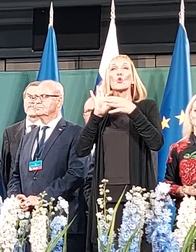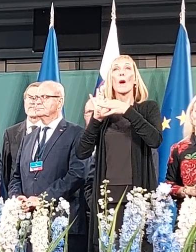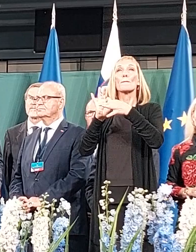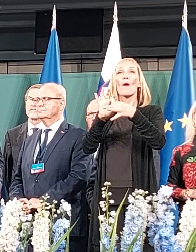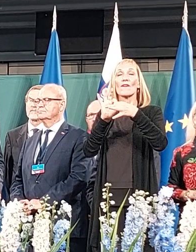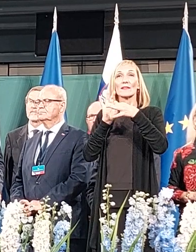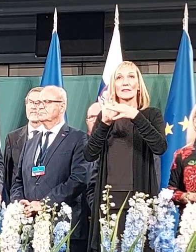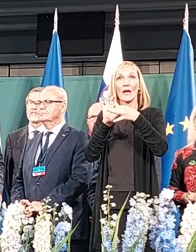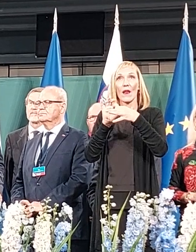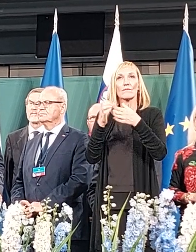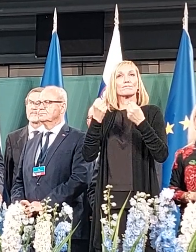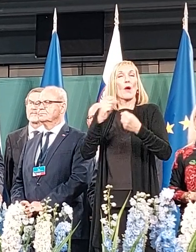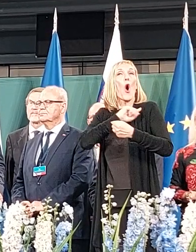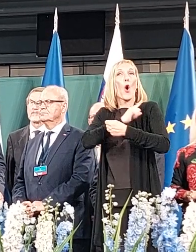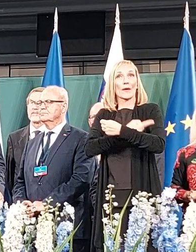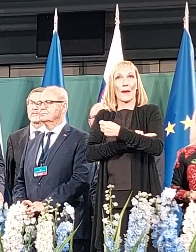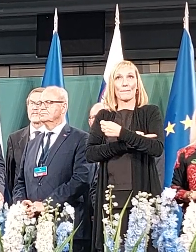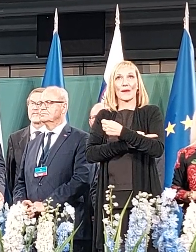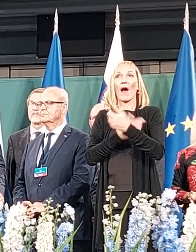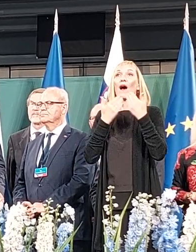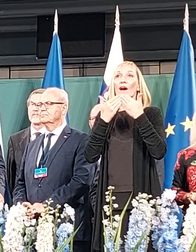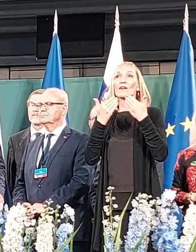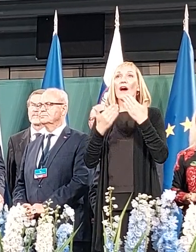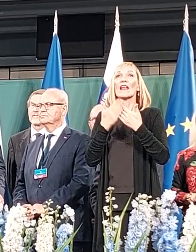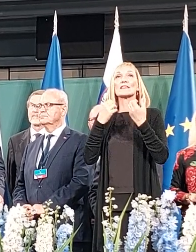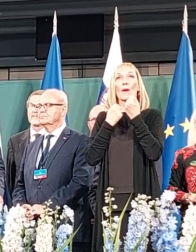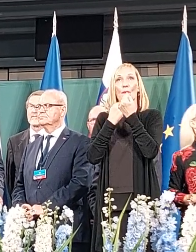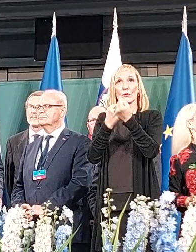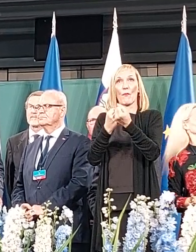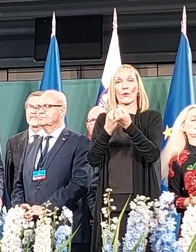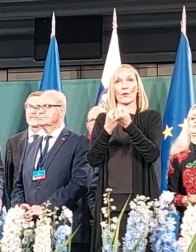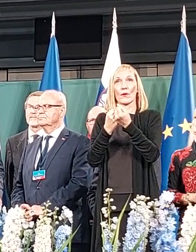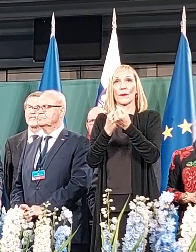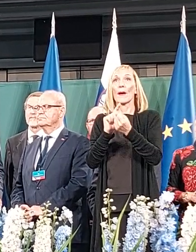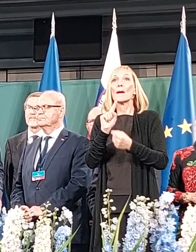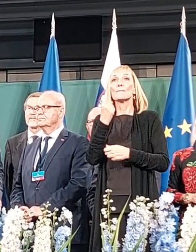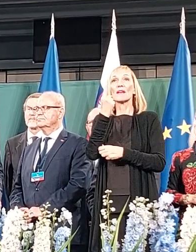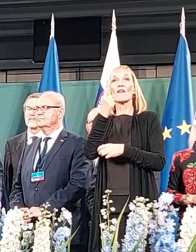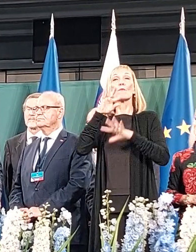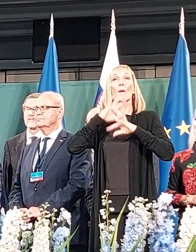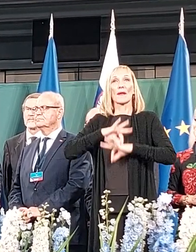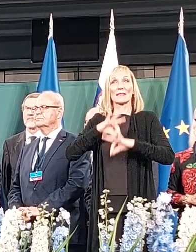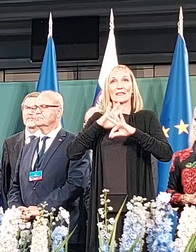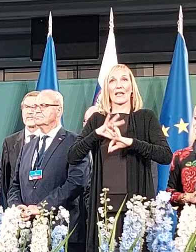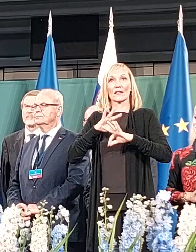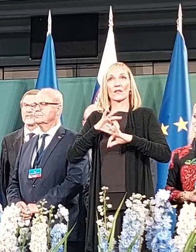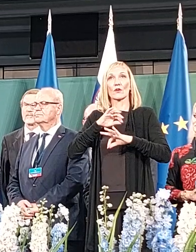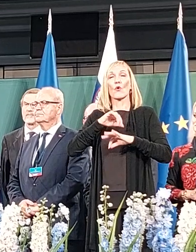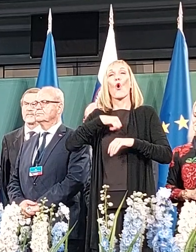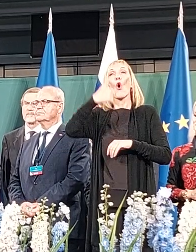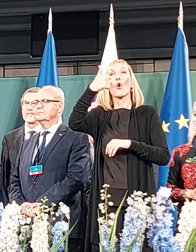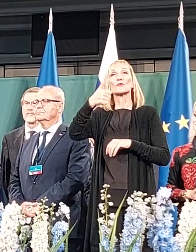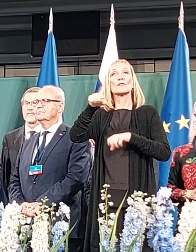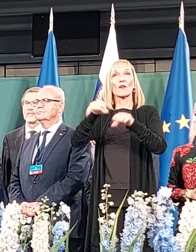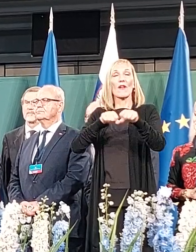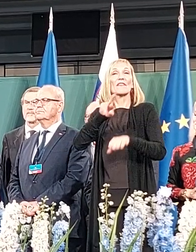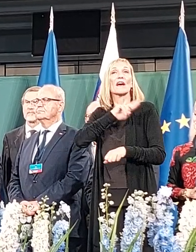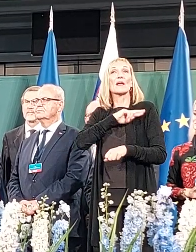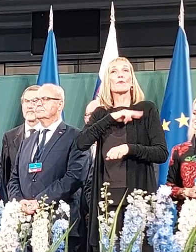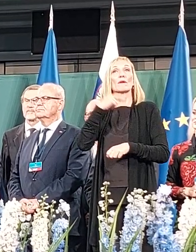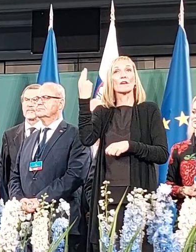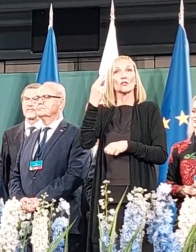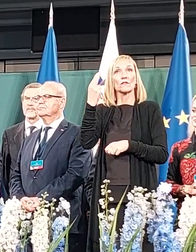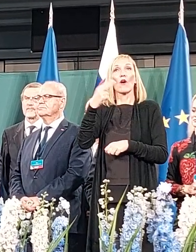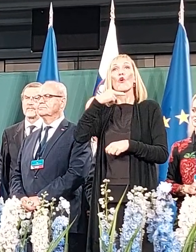povezala, okrepila. Hvaležen sem za podporo prvemu predsedniku osamosvojitvene vlade Republike